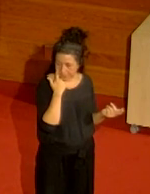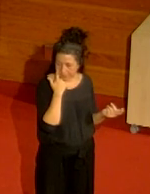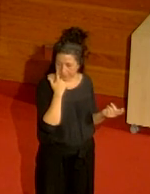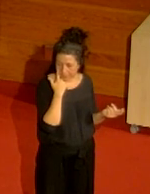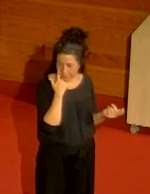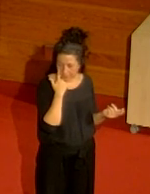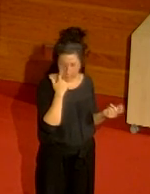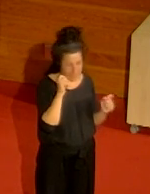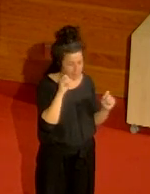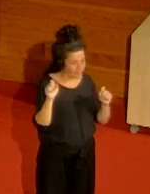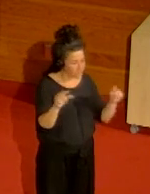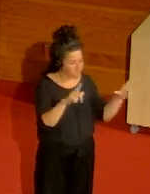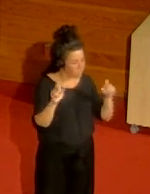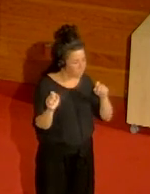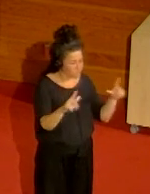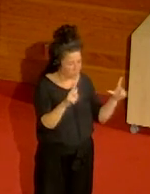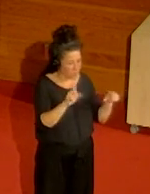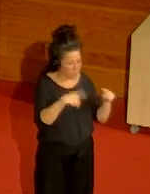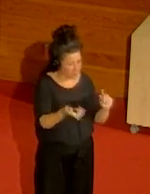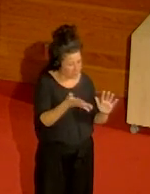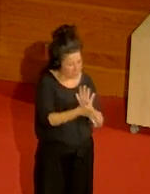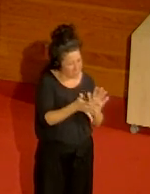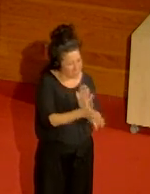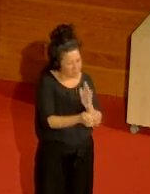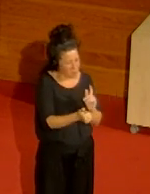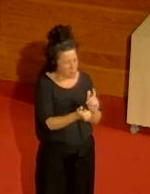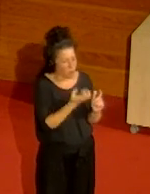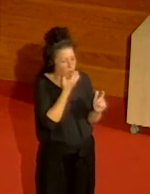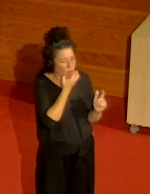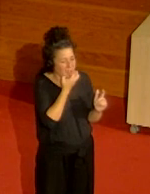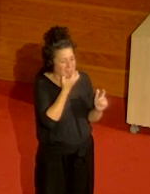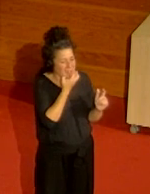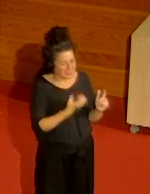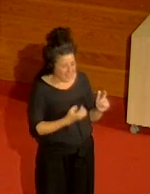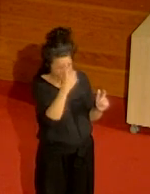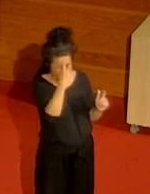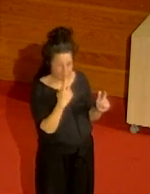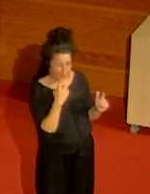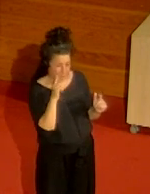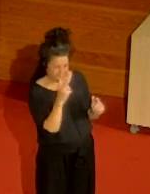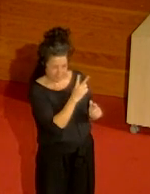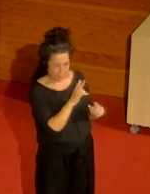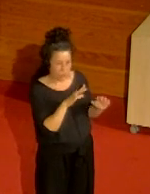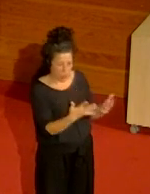les enseño ahora Les explico un poco el perfil de israelíes que vemos en las imágenes